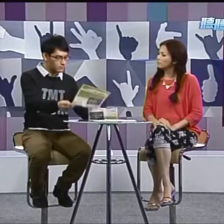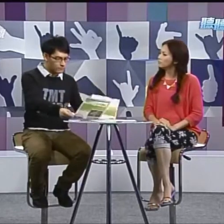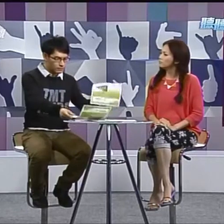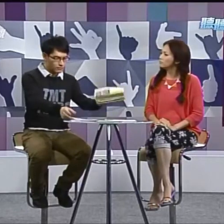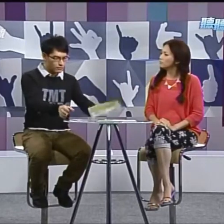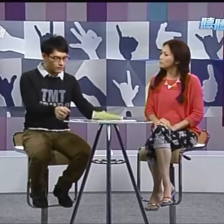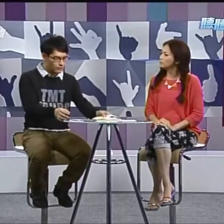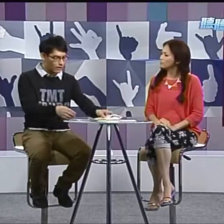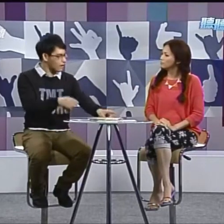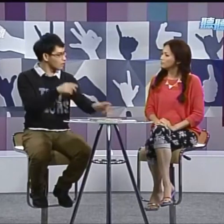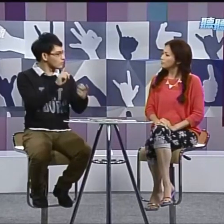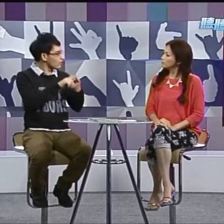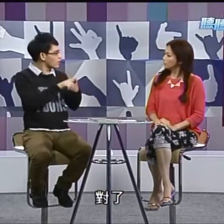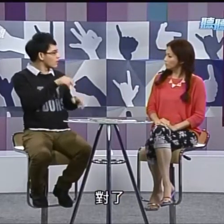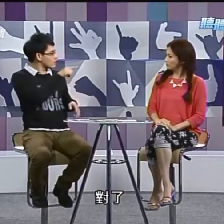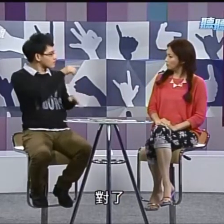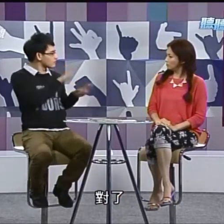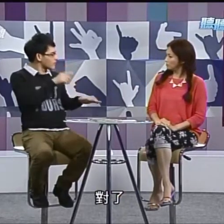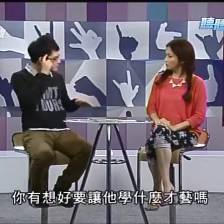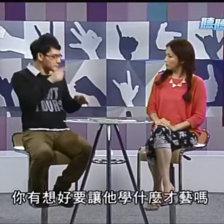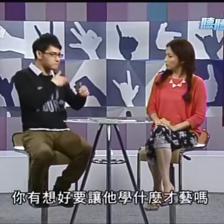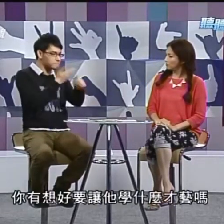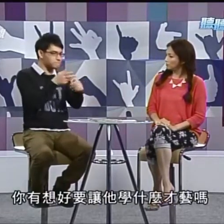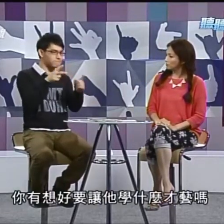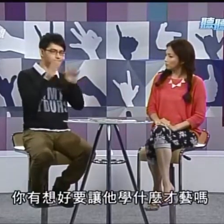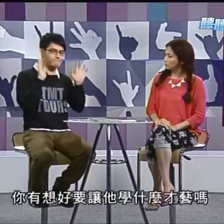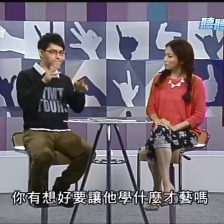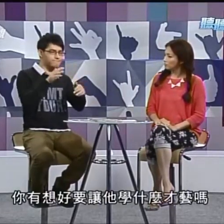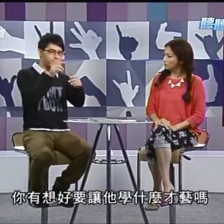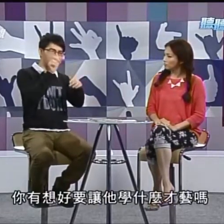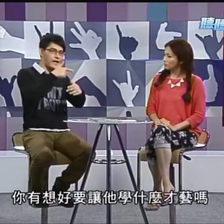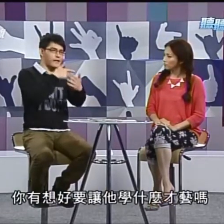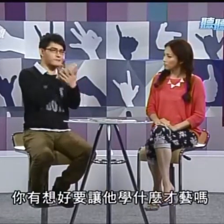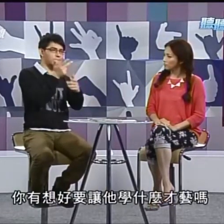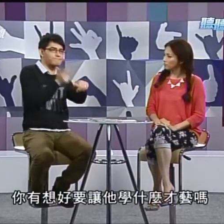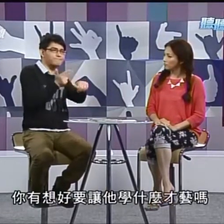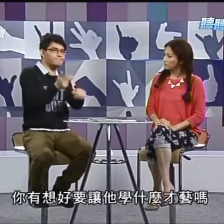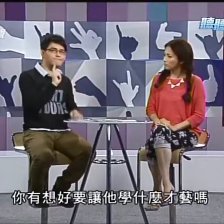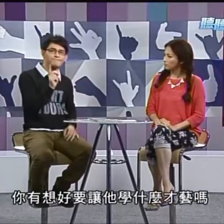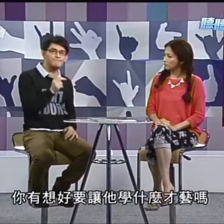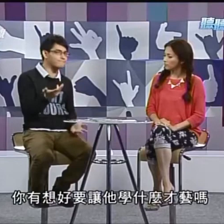哎，对了，你有想好要让他学什么才艺吗？ 嗯，